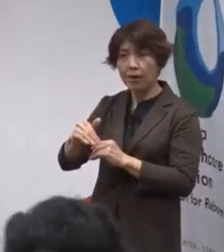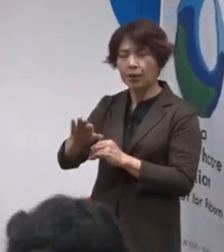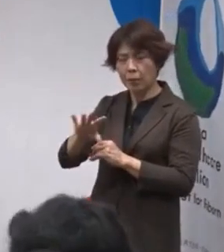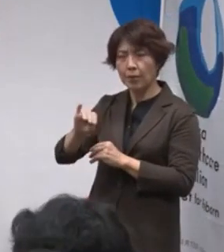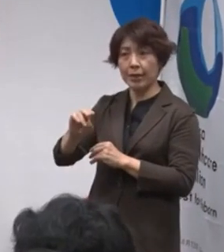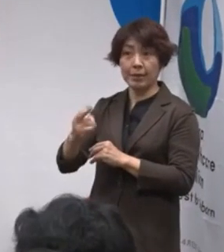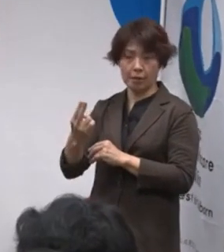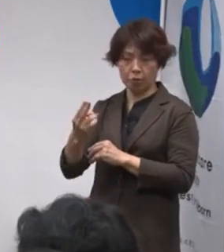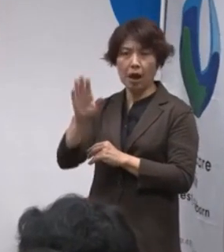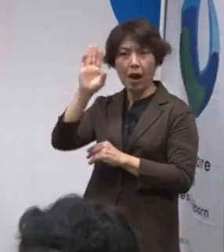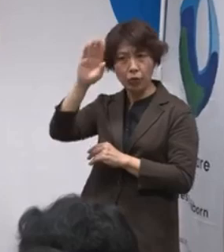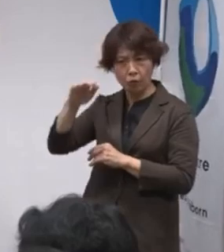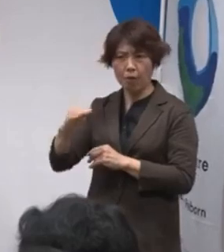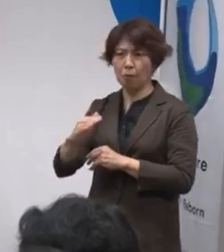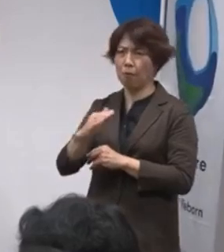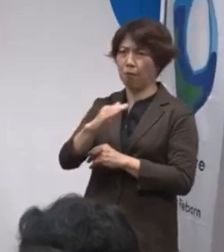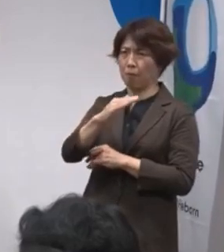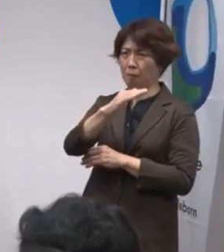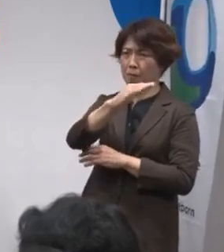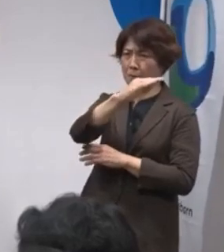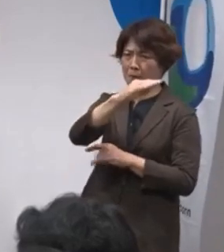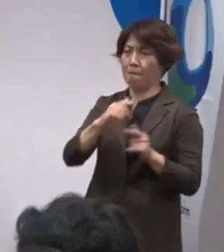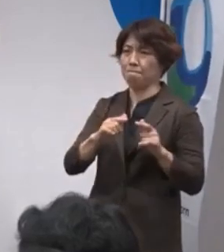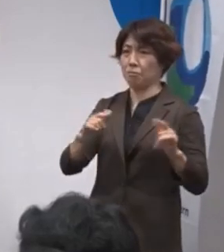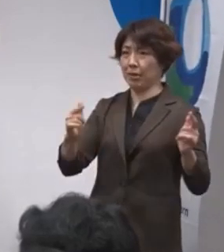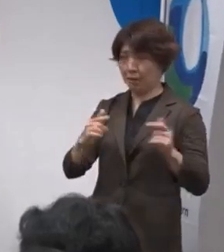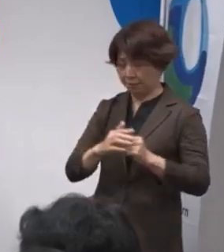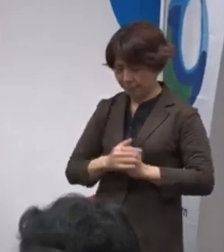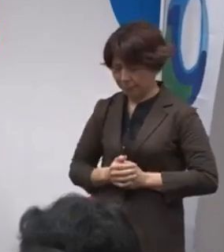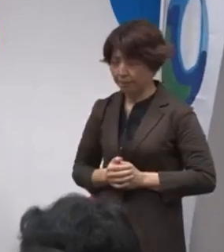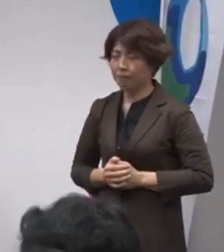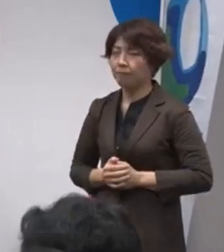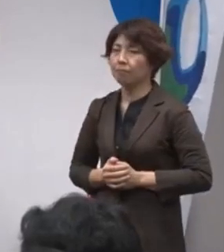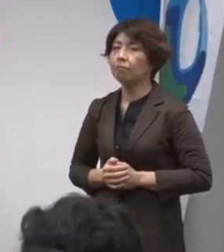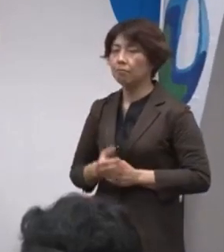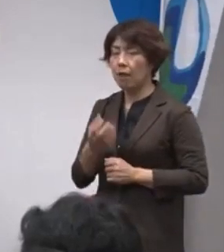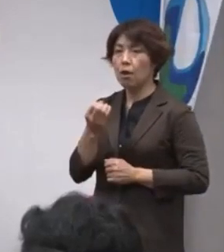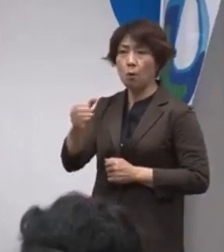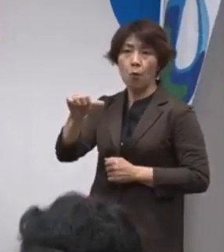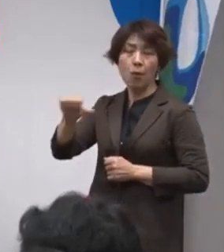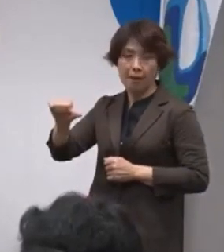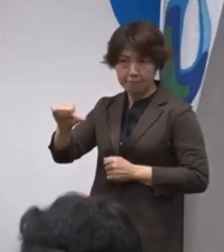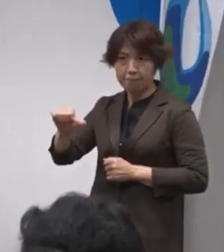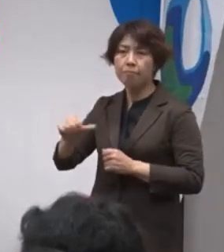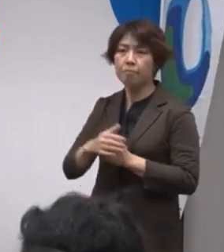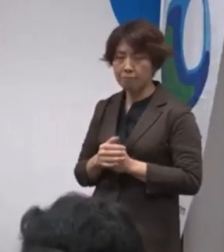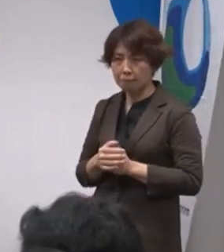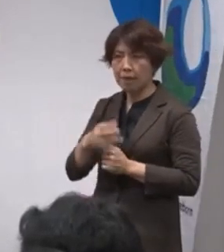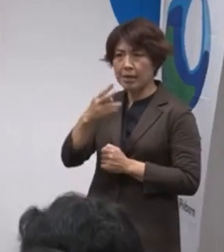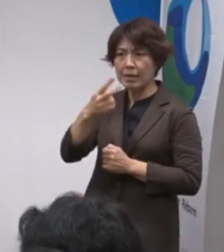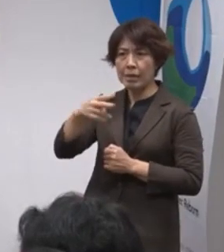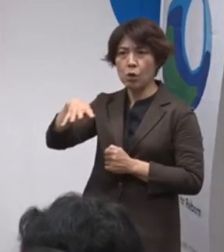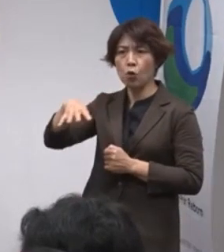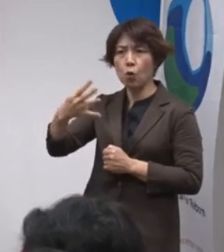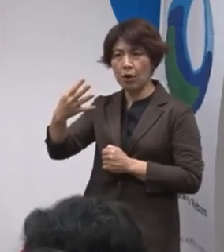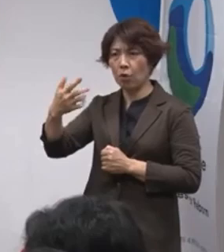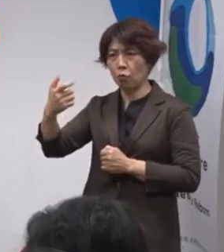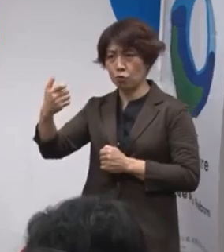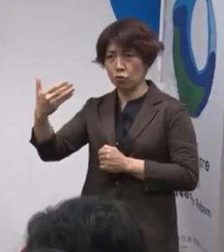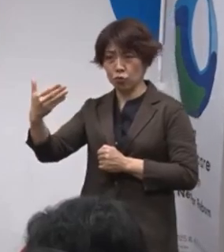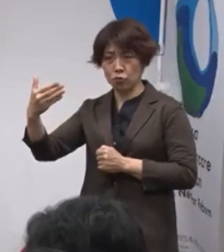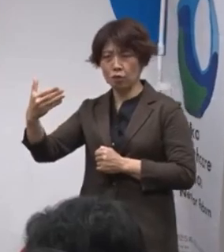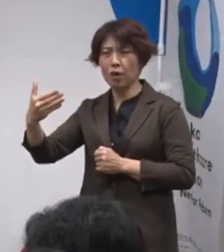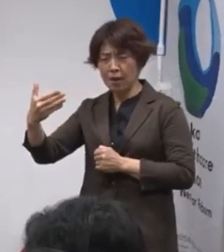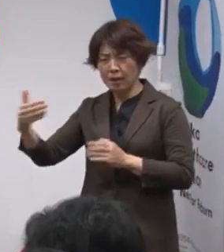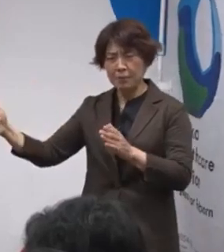件、そこからその後はもう右肩上がりになってきています。そして、令和5年度、速報値ですけれども、2649件ということで、過去